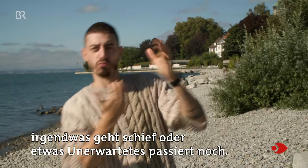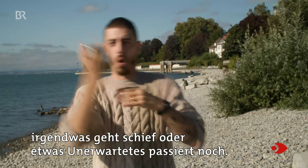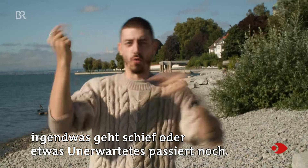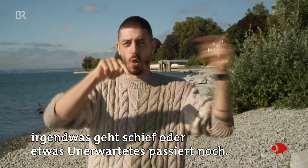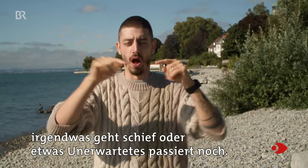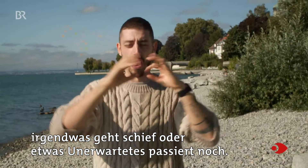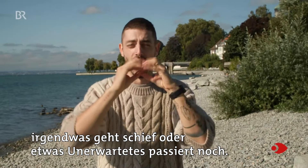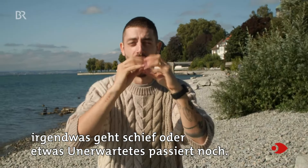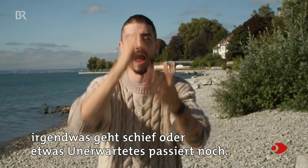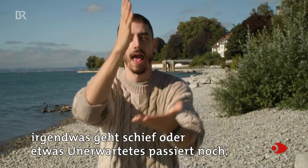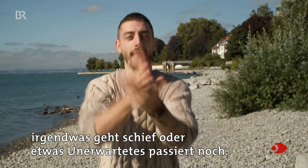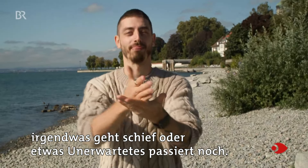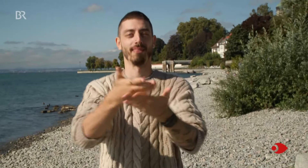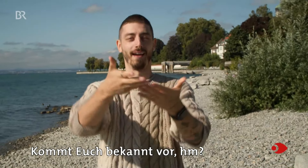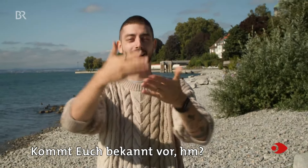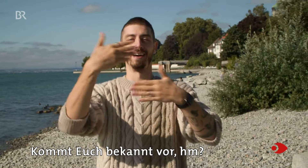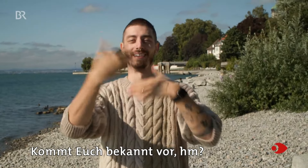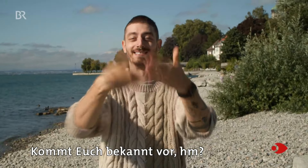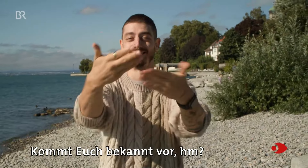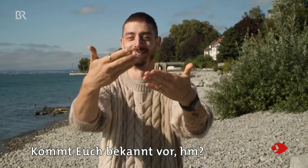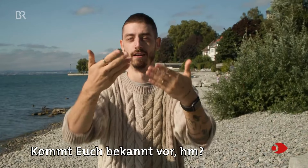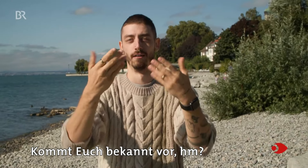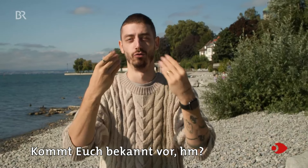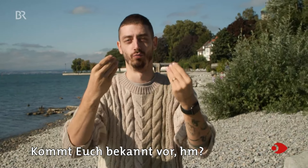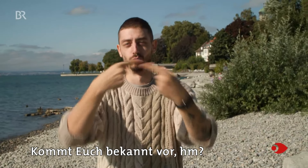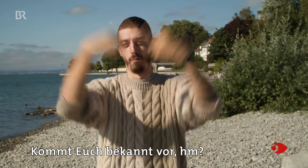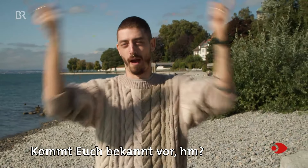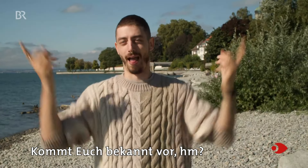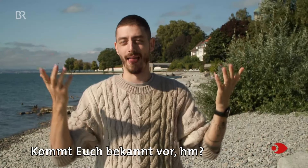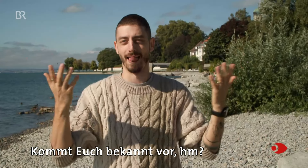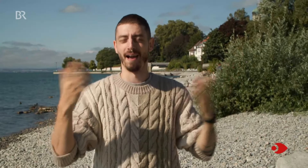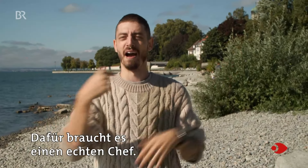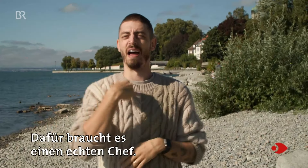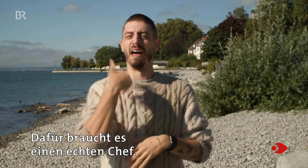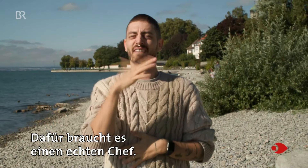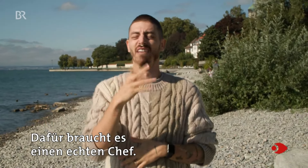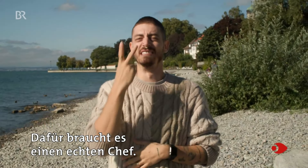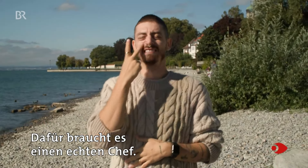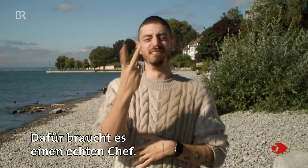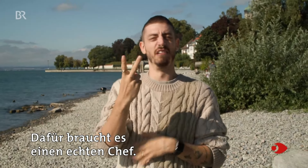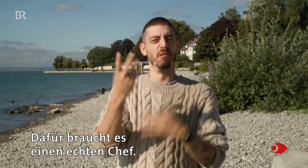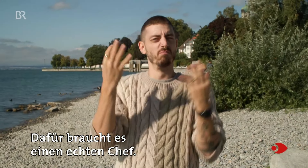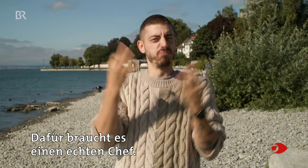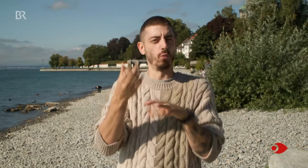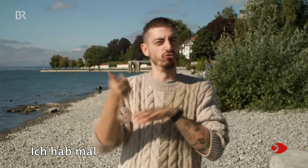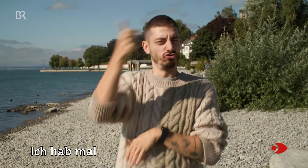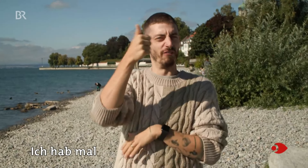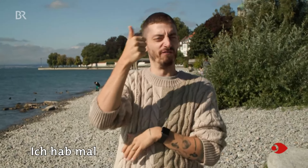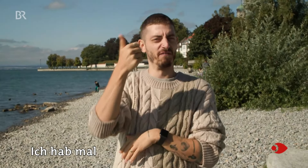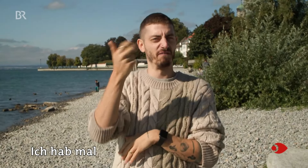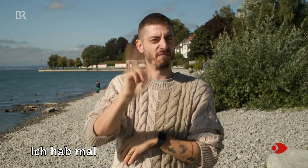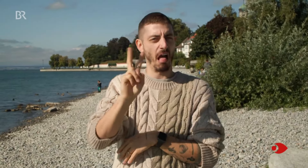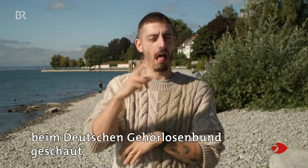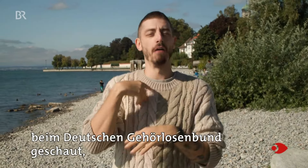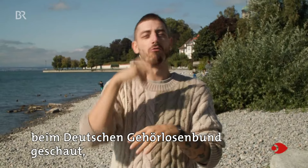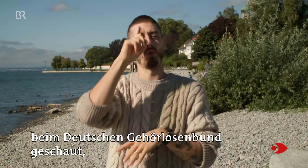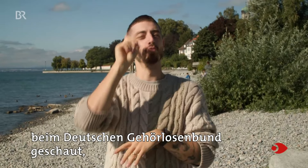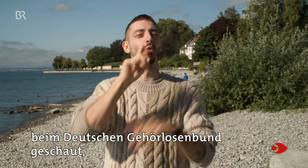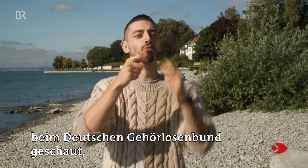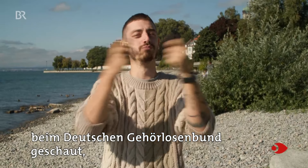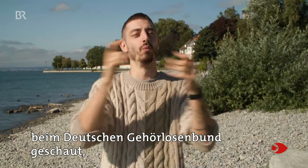etwas Unerwartetes passiert noch. Kommt euch bekannt vor? Dafür braucht es einen echten Chef. Ich habe mal beim